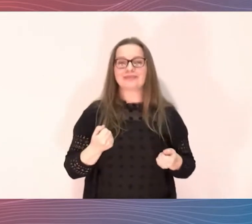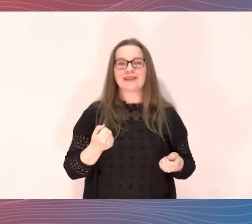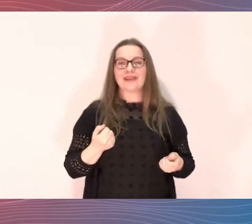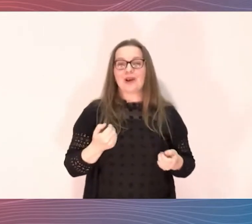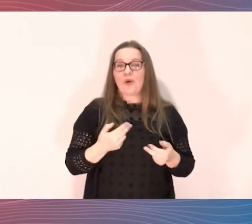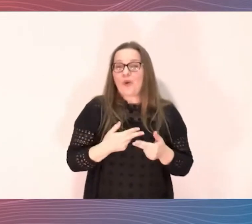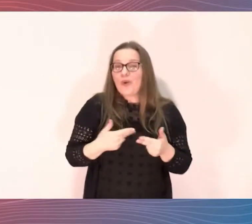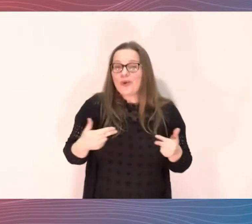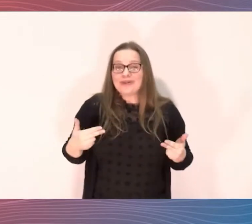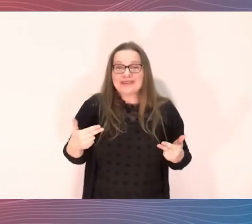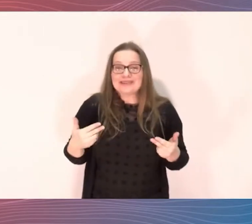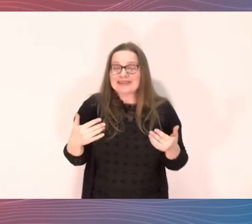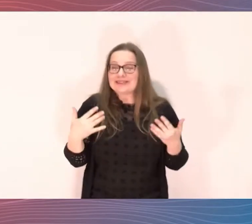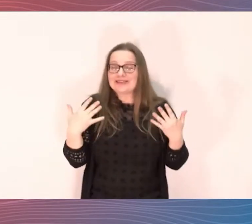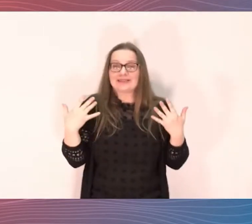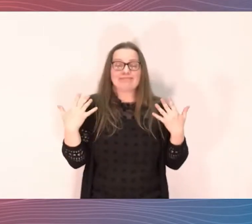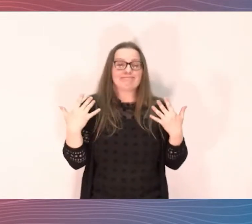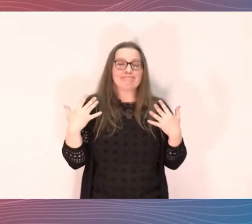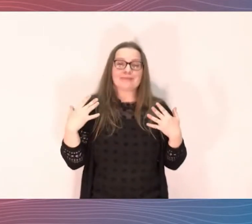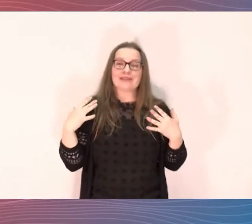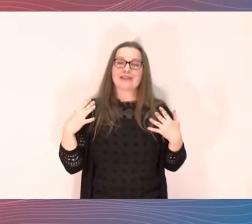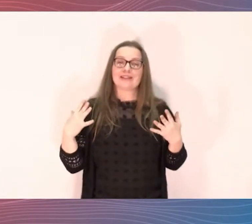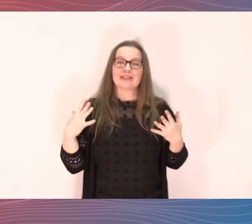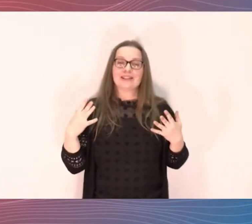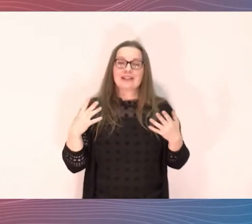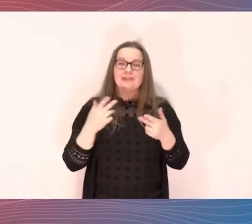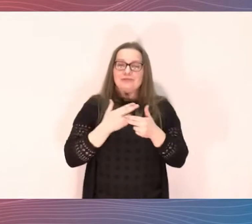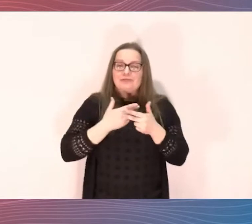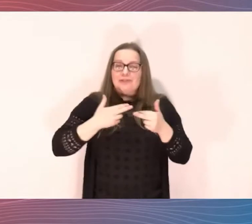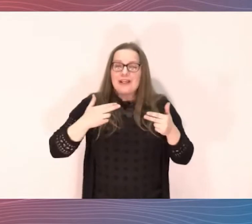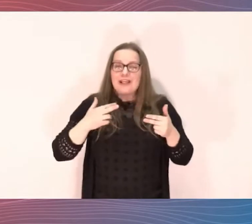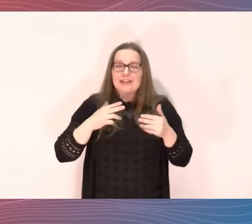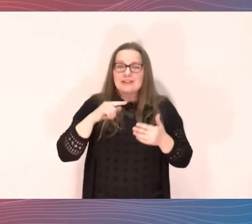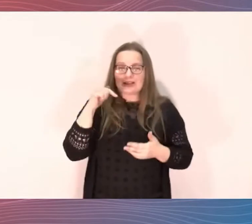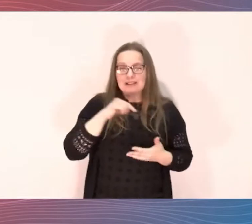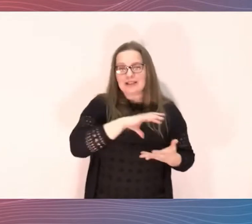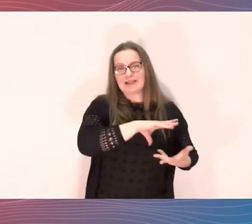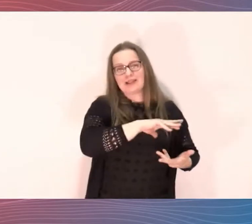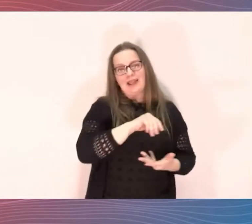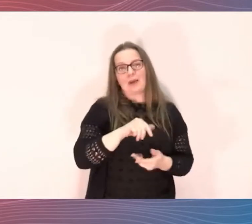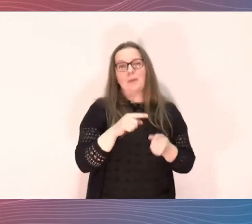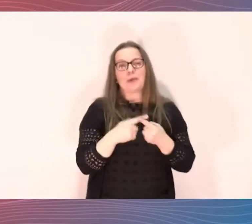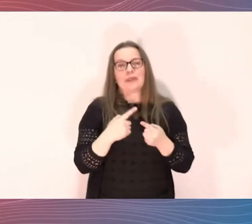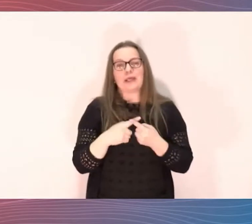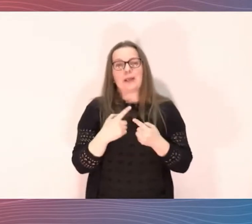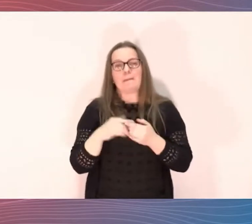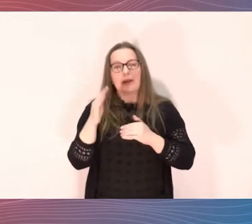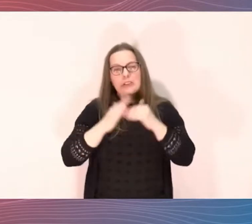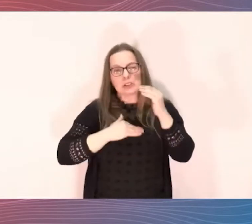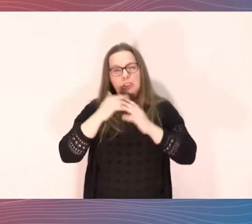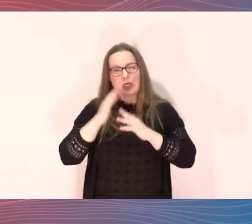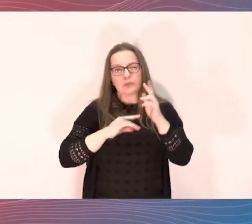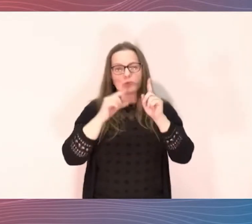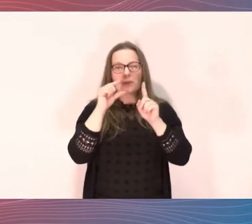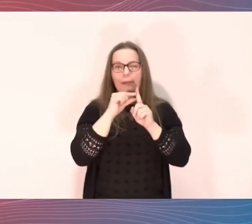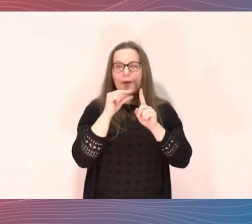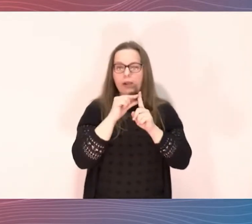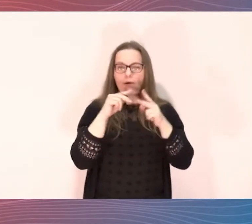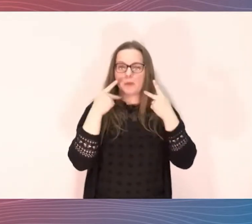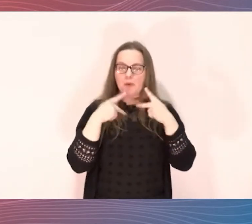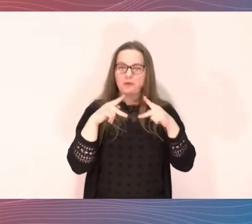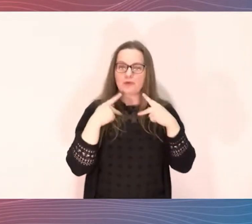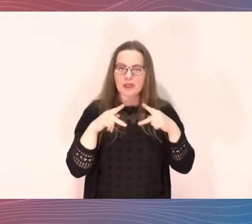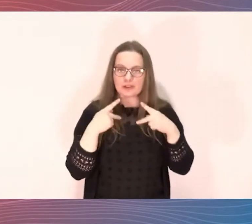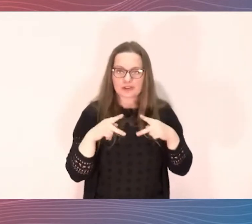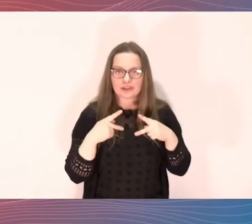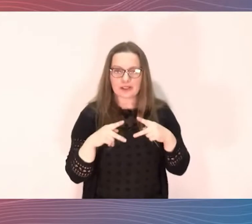antes. Por quê? Porque nós aprendemos a crer na palavra profética. É por isso, irmãos, esses dias, a partir de amanhã, nós vamos